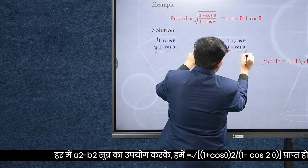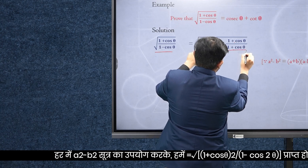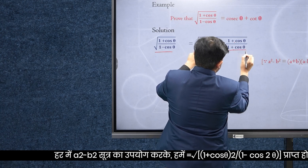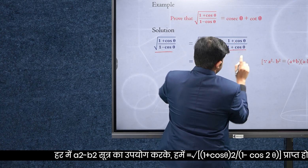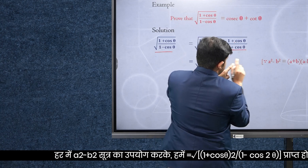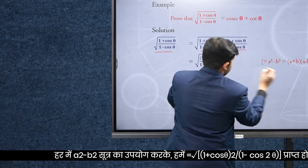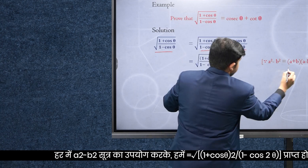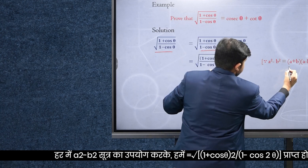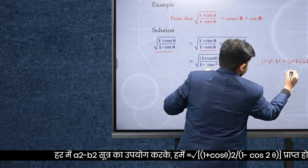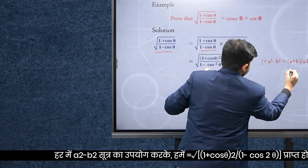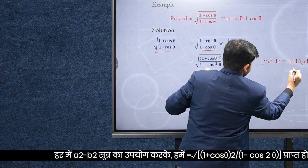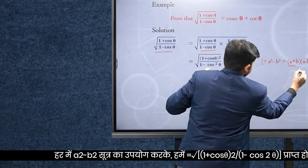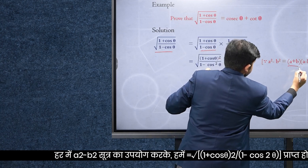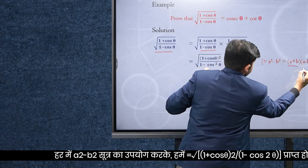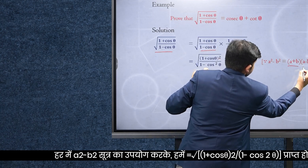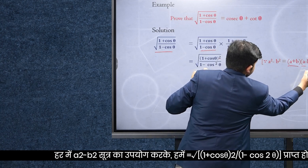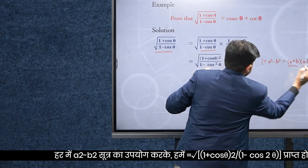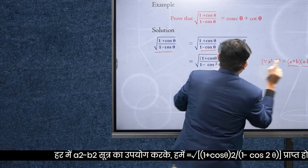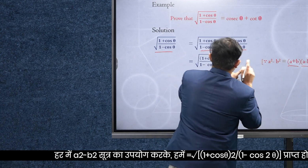2 1 कस 2 चूंकि sin 2 कोस